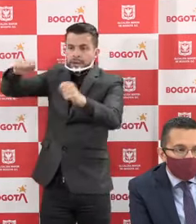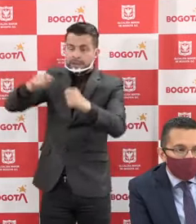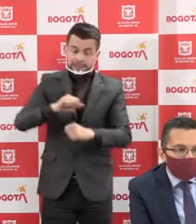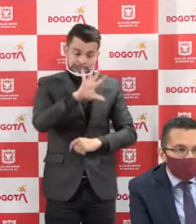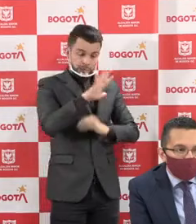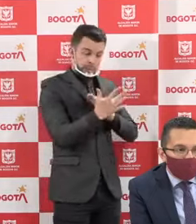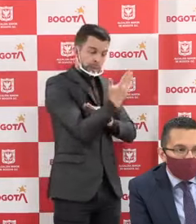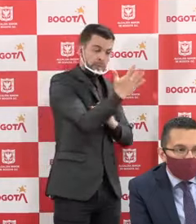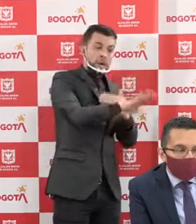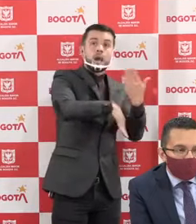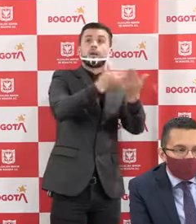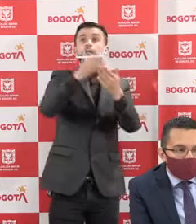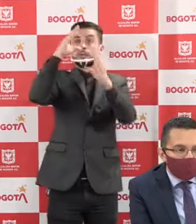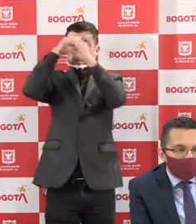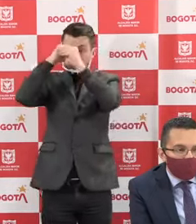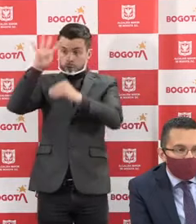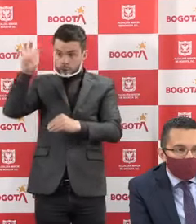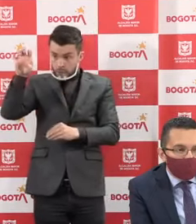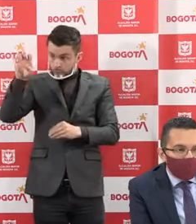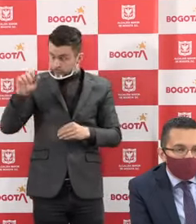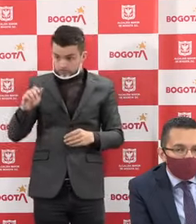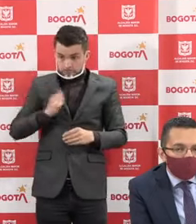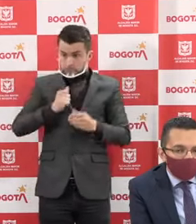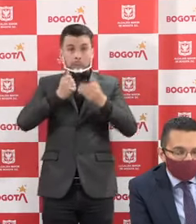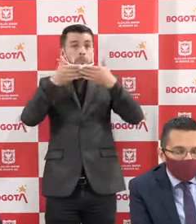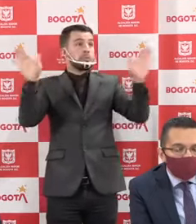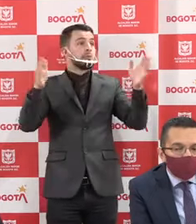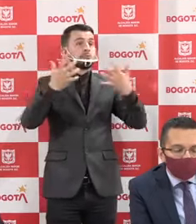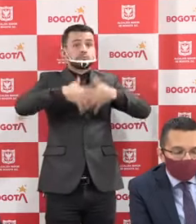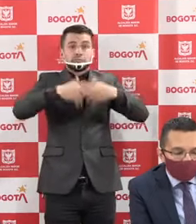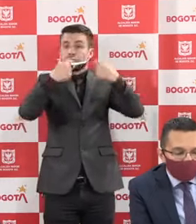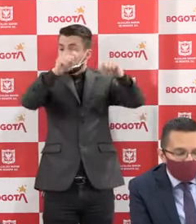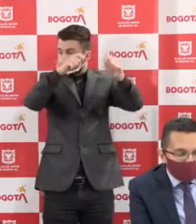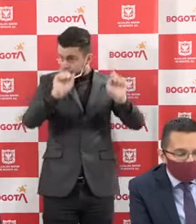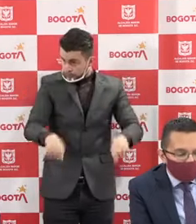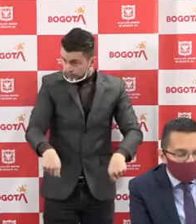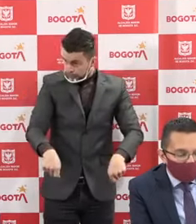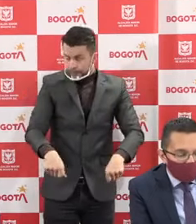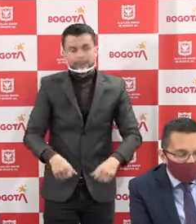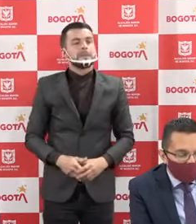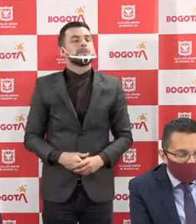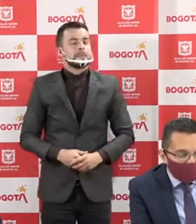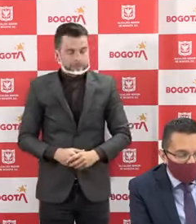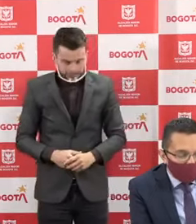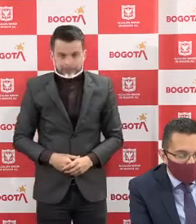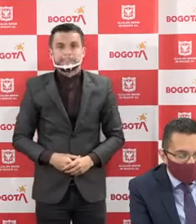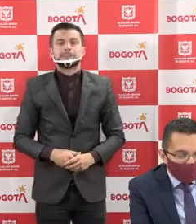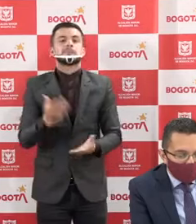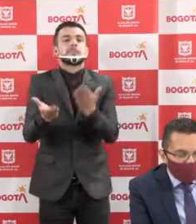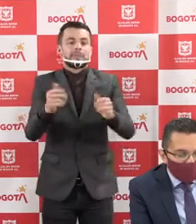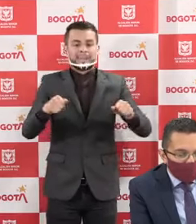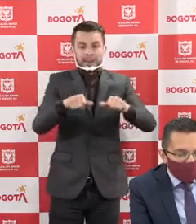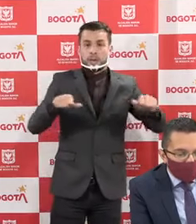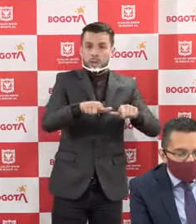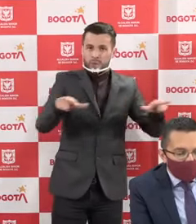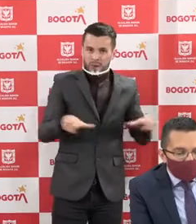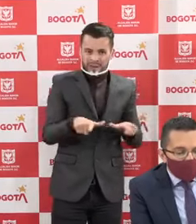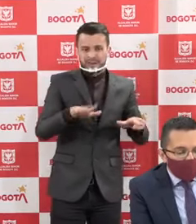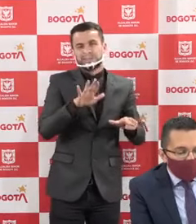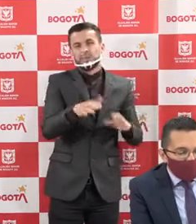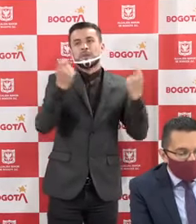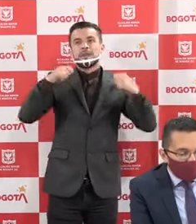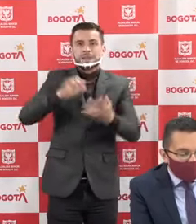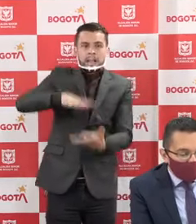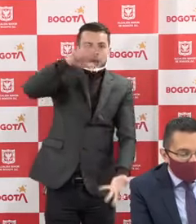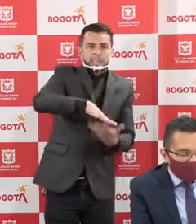en cualquier momento este espacio pueden abrir y pueden funcionar así es eso dependerá de cada establecimiento de comercio de acuerdo obviamente